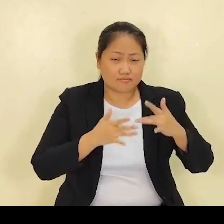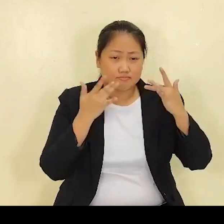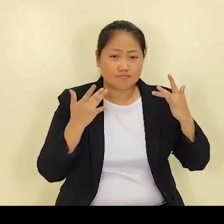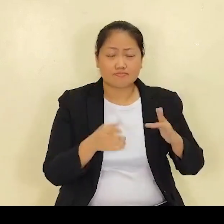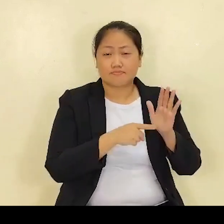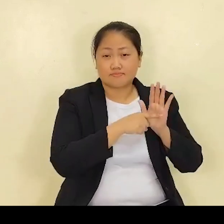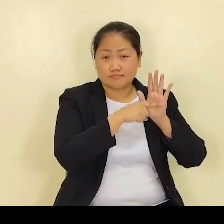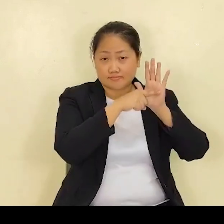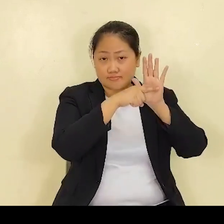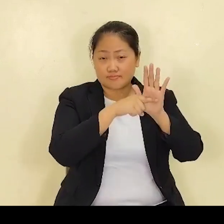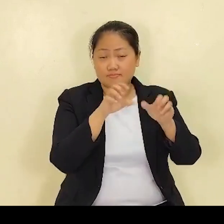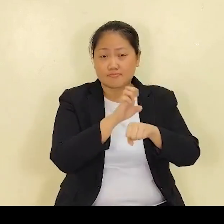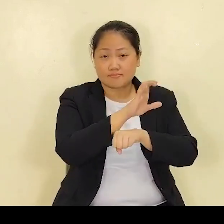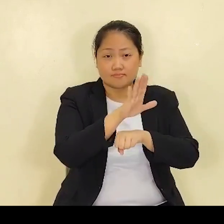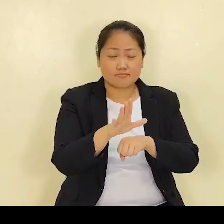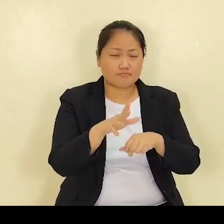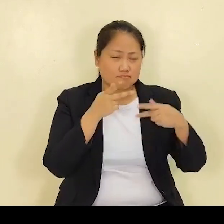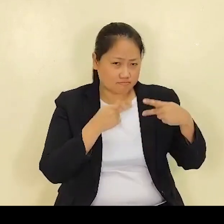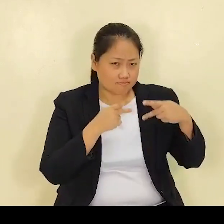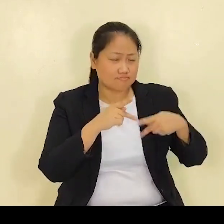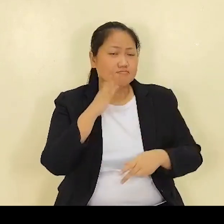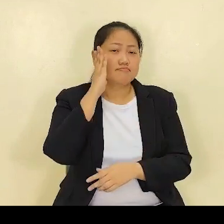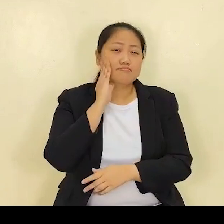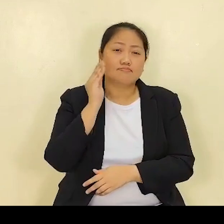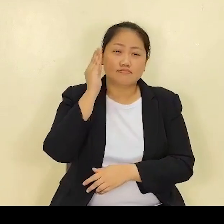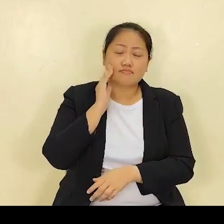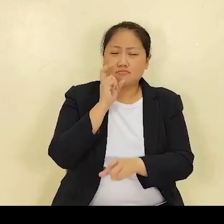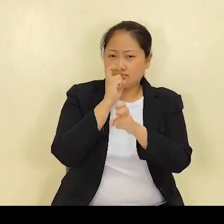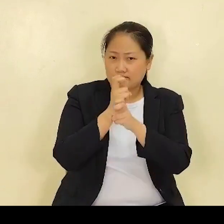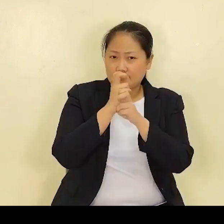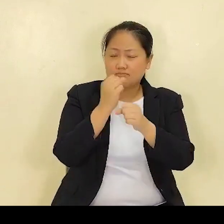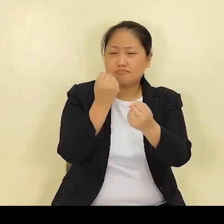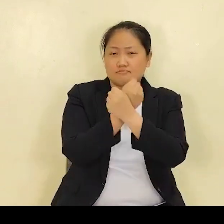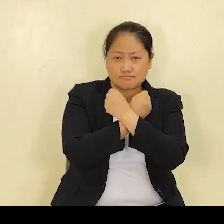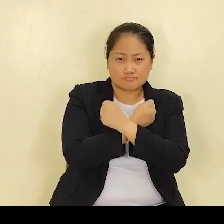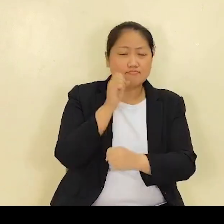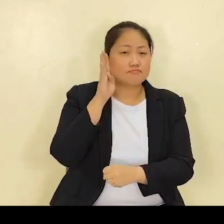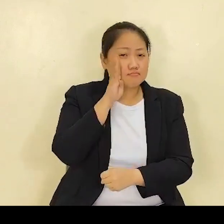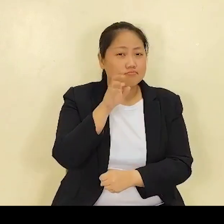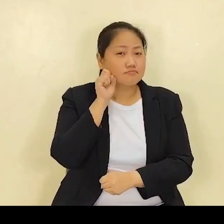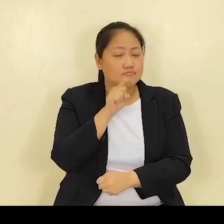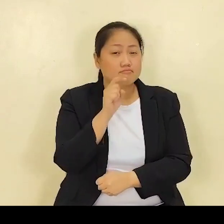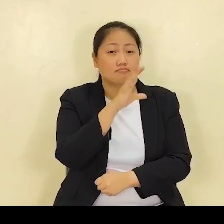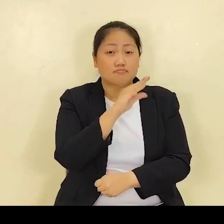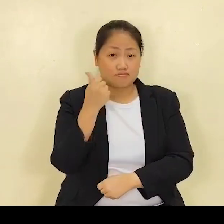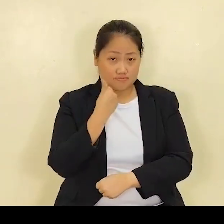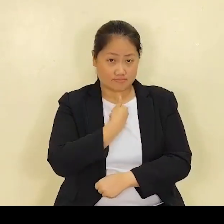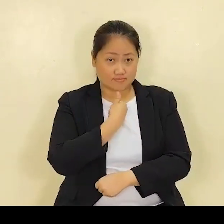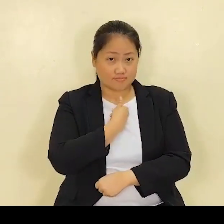ang negatibong epekto ng mga masasakit na karanasang ito, mahirap ding mahalin ang ating kapwa at